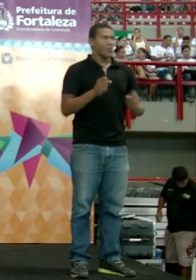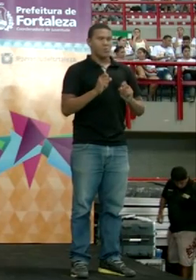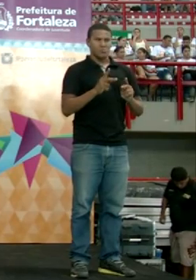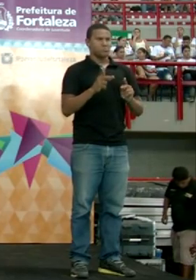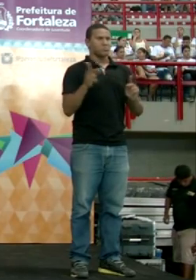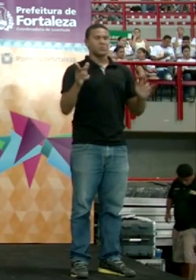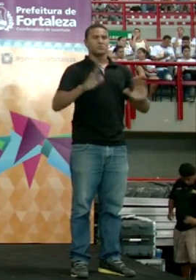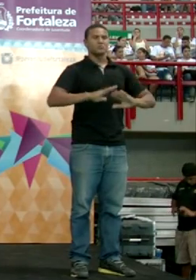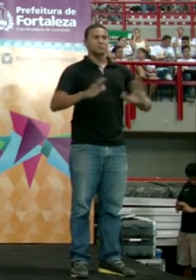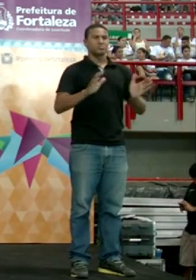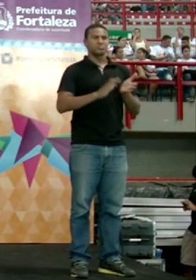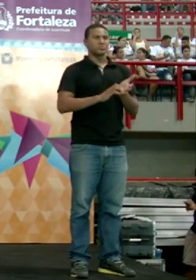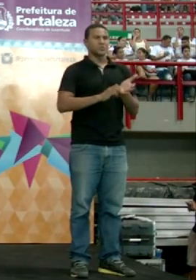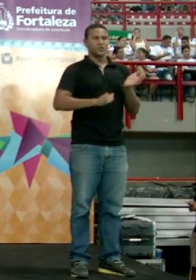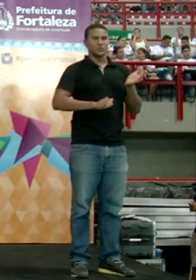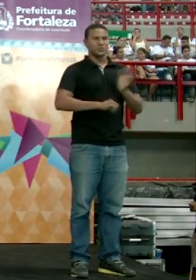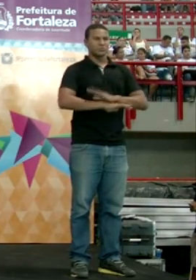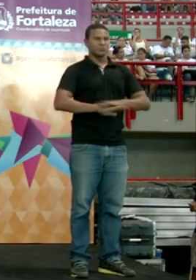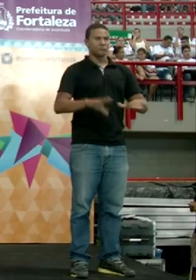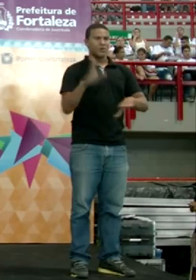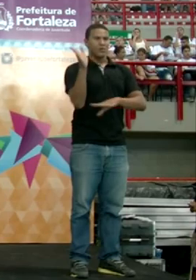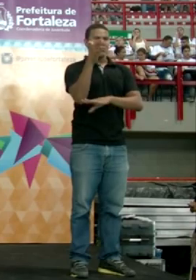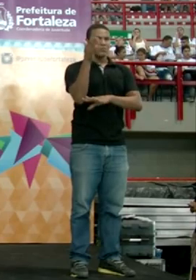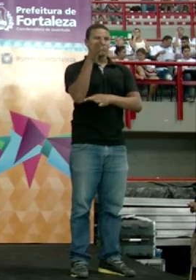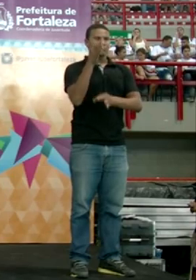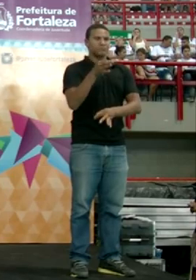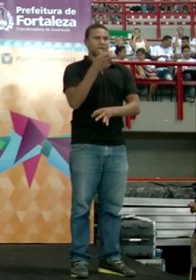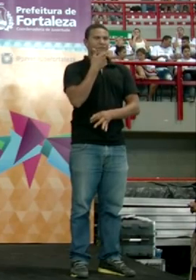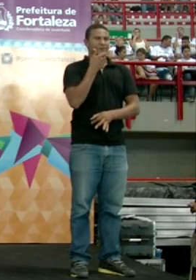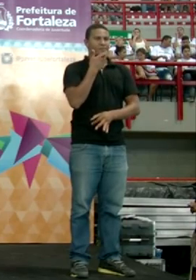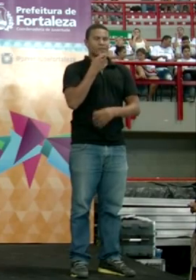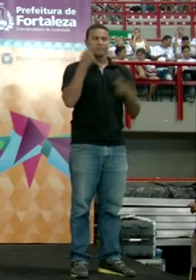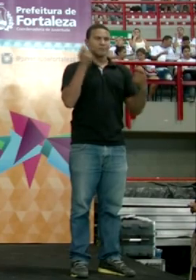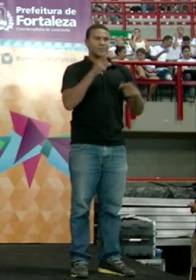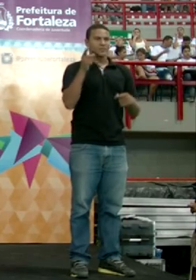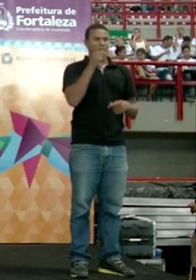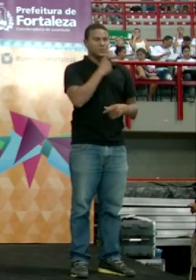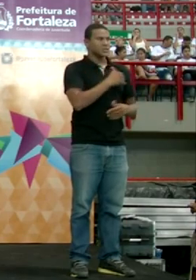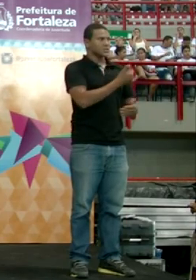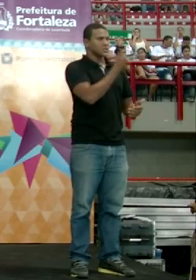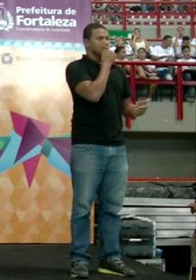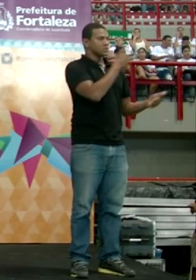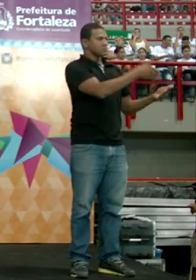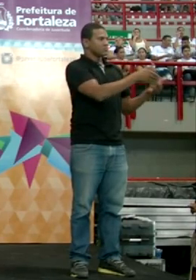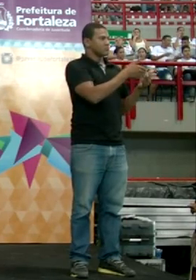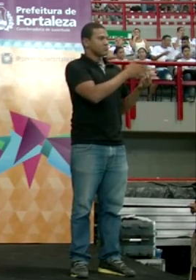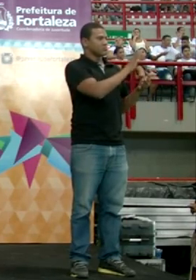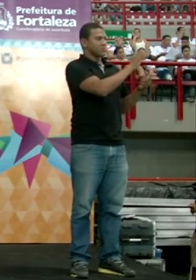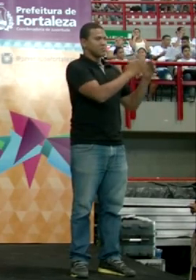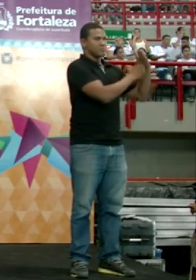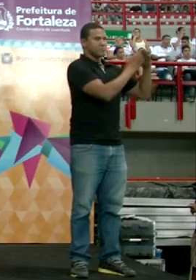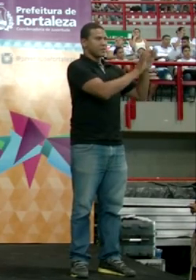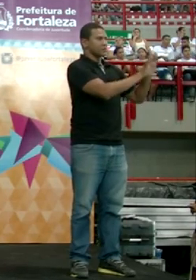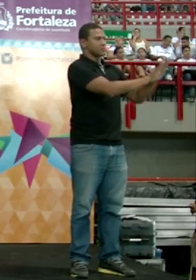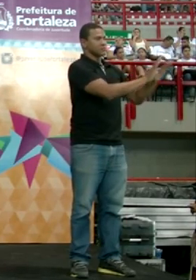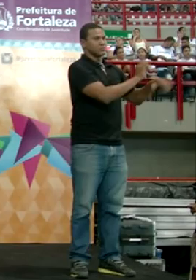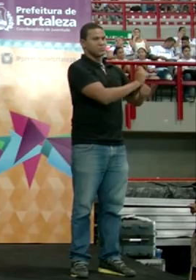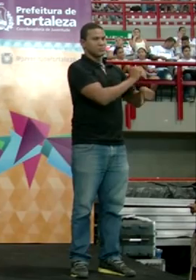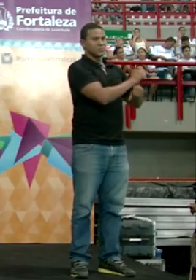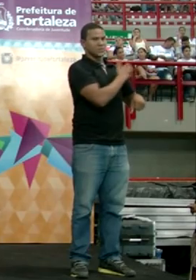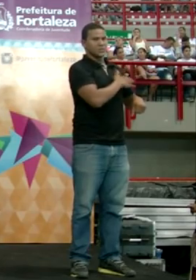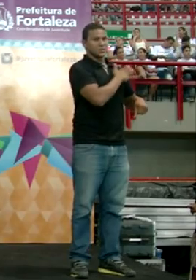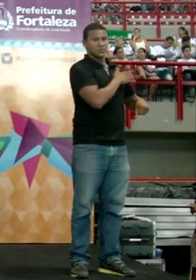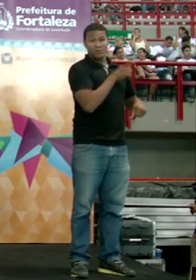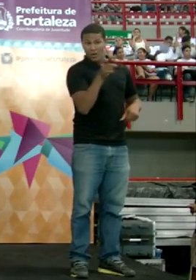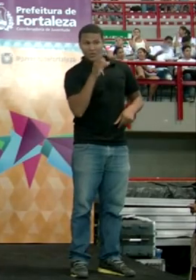de 50%, aí o governo fecha uma parte das termoelétricas, vai para a bandeira amarela. A gente já paga menos. E